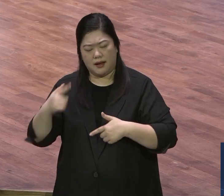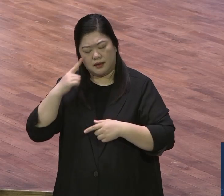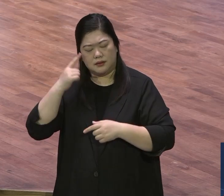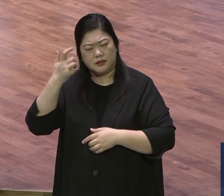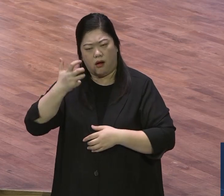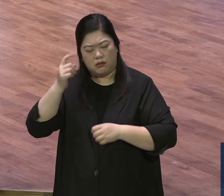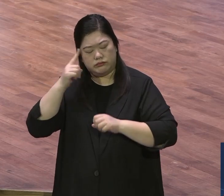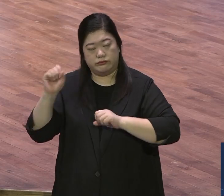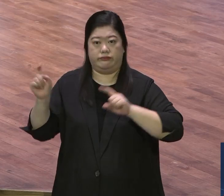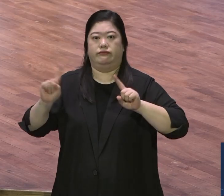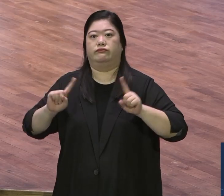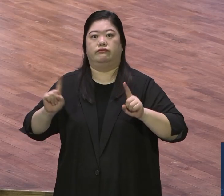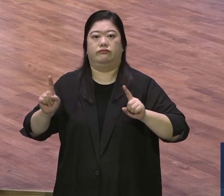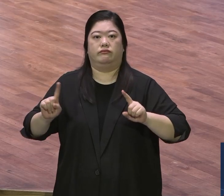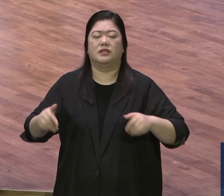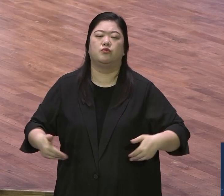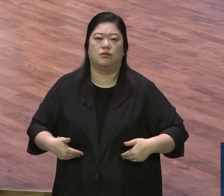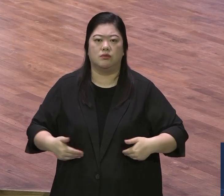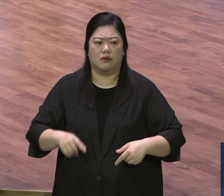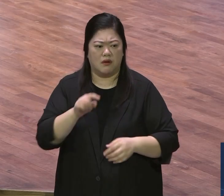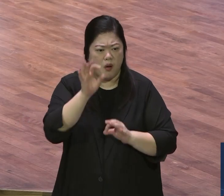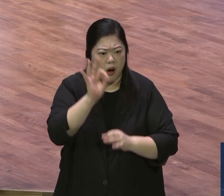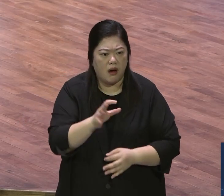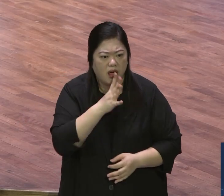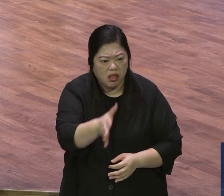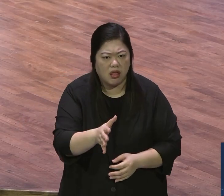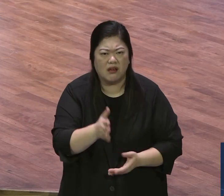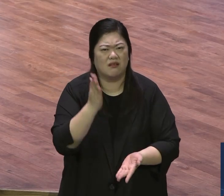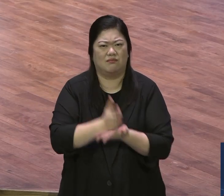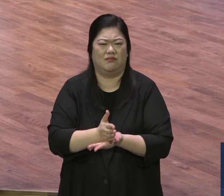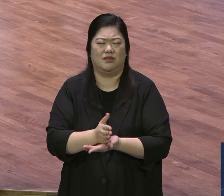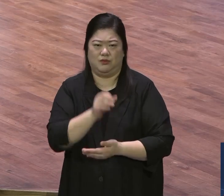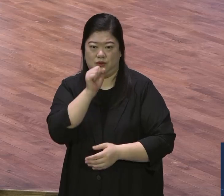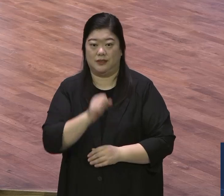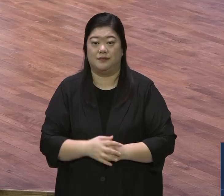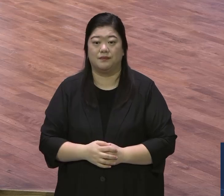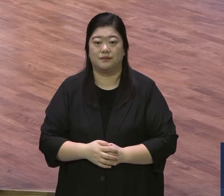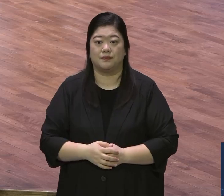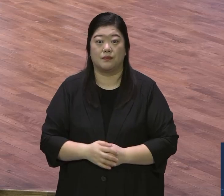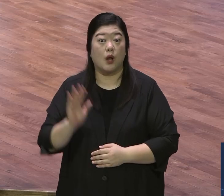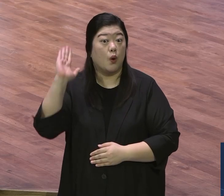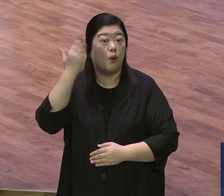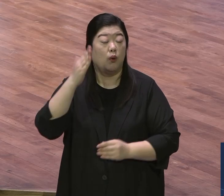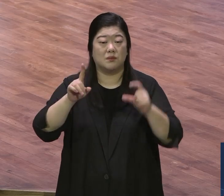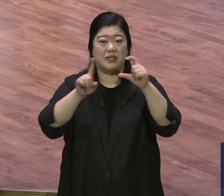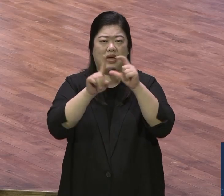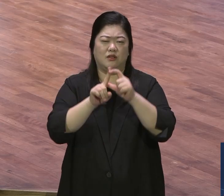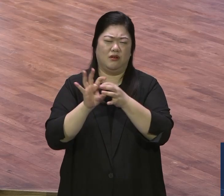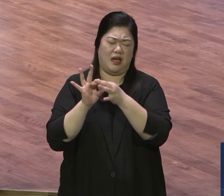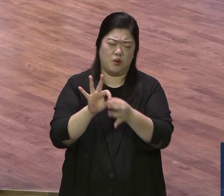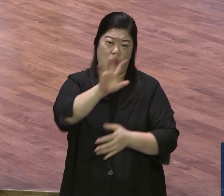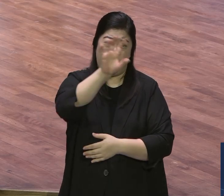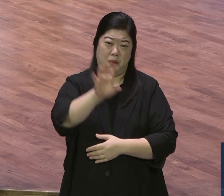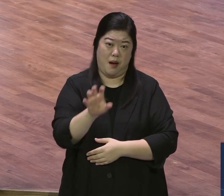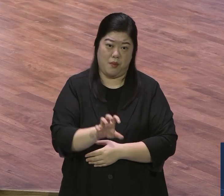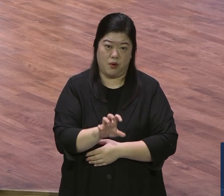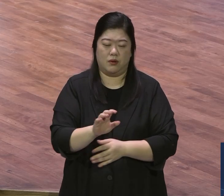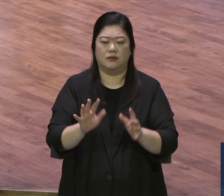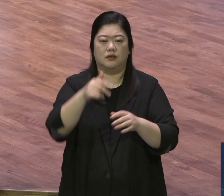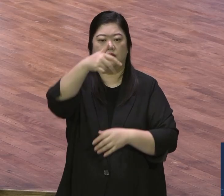차렸어요 그래서요 이 요즘 메시지가 뭐라 합니까 절대 라는 단어가 절대 절대라는 이